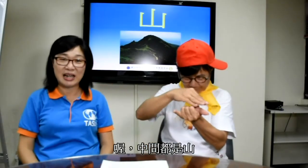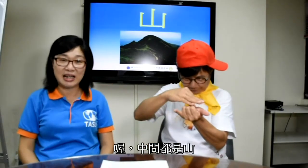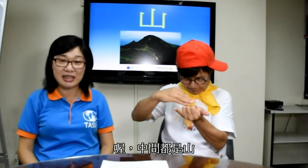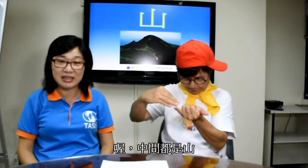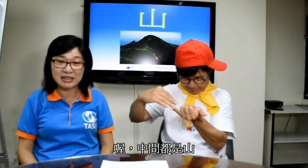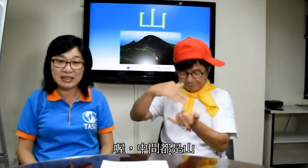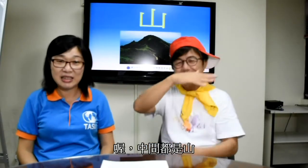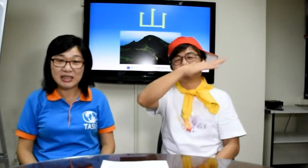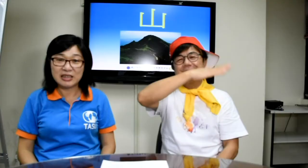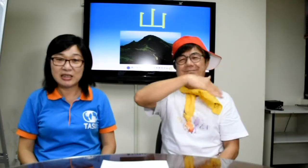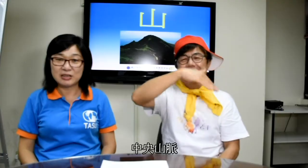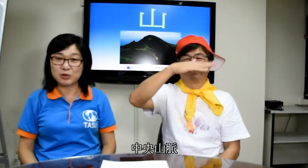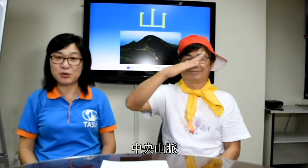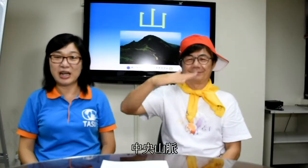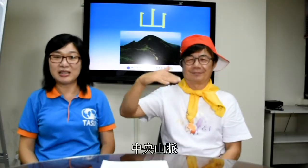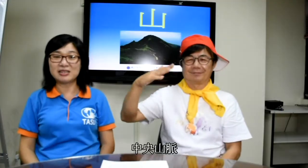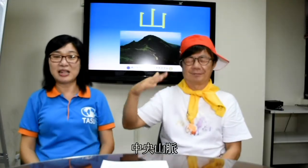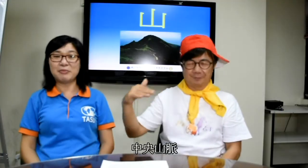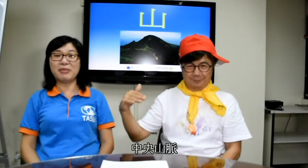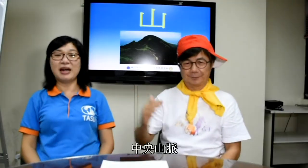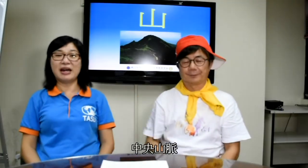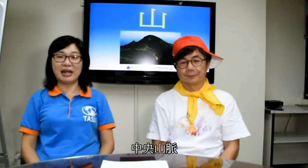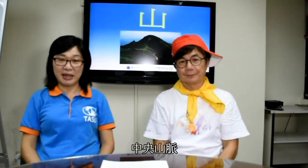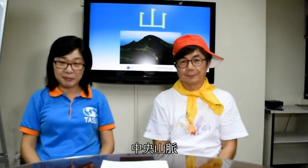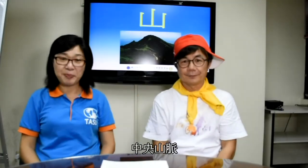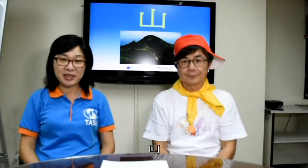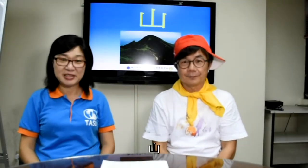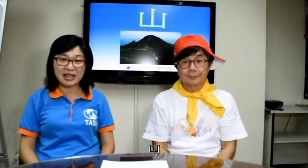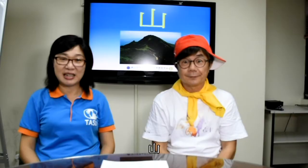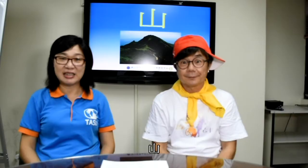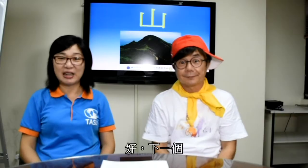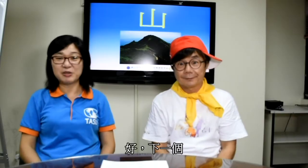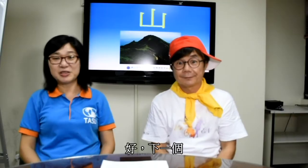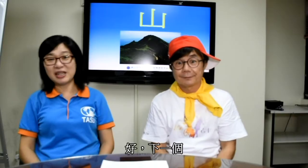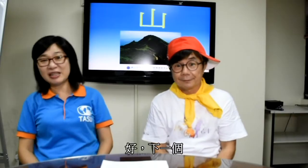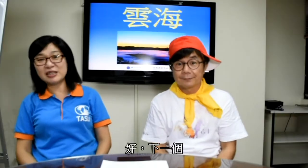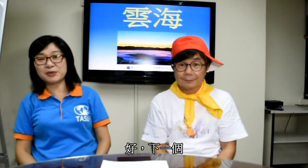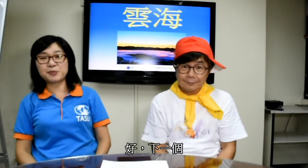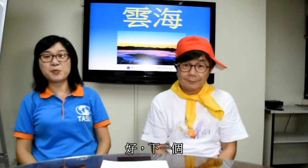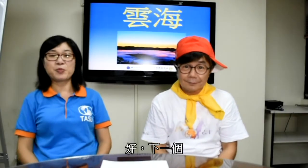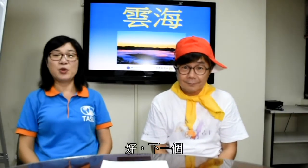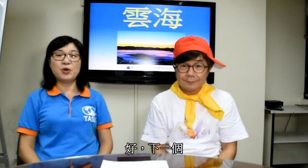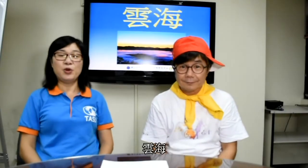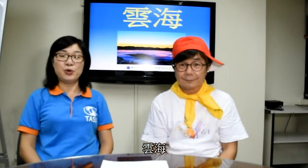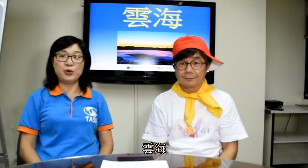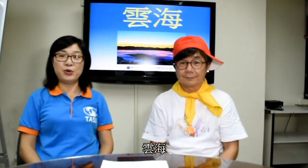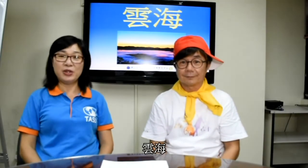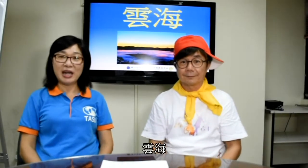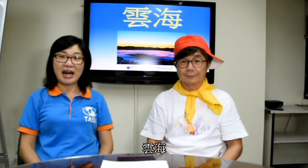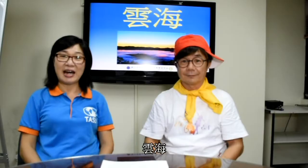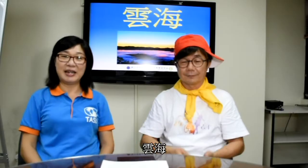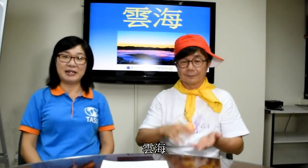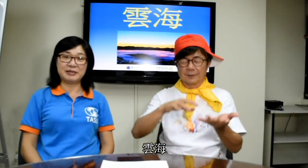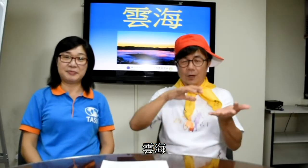山，中央山脉山。好，下一个云海，